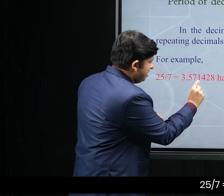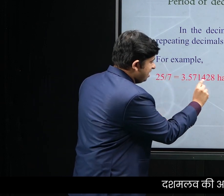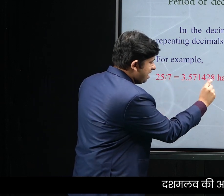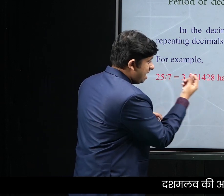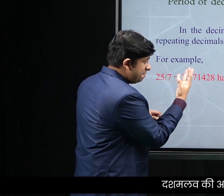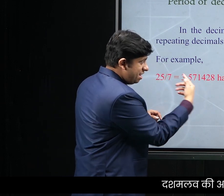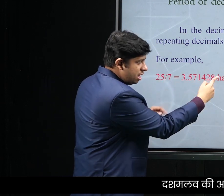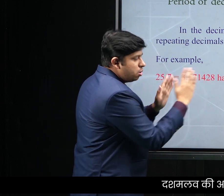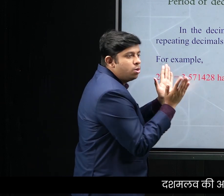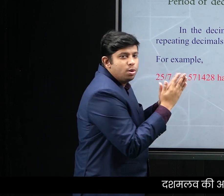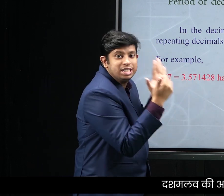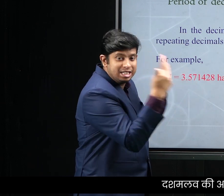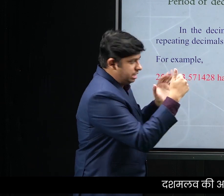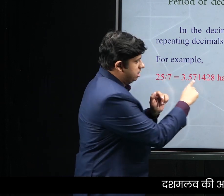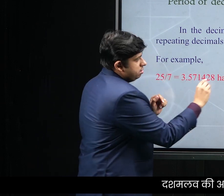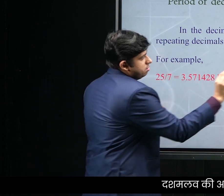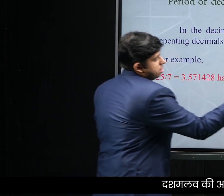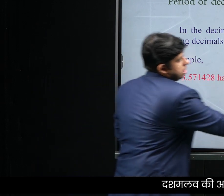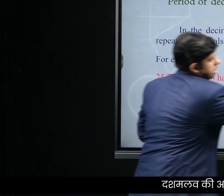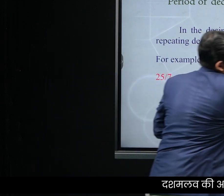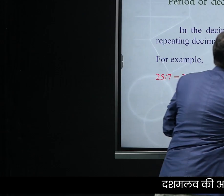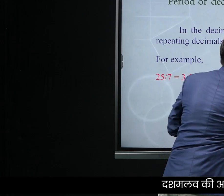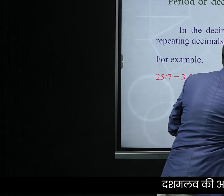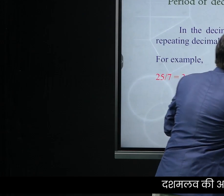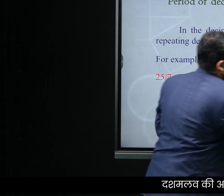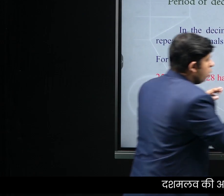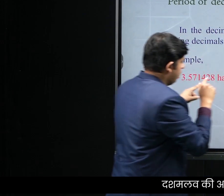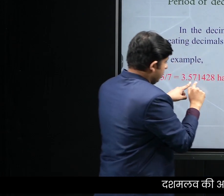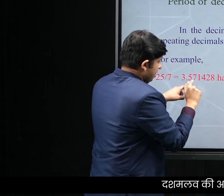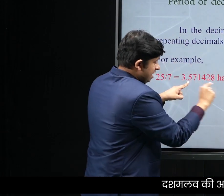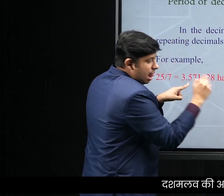इज इक्वल्स टू दशमलव की अवधि की लंबाई है 6।